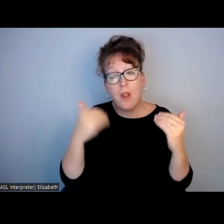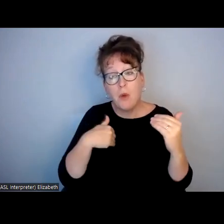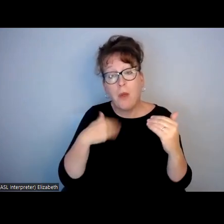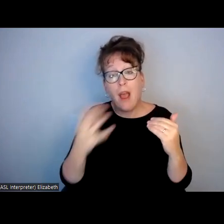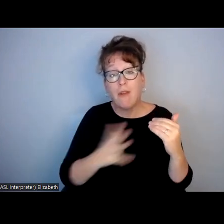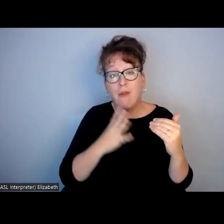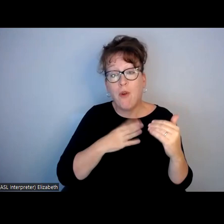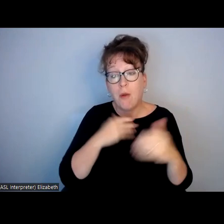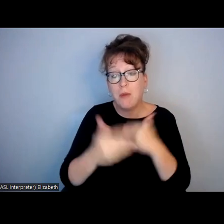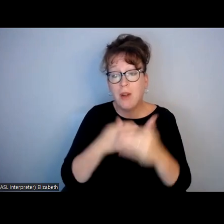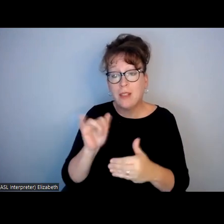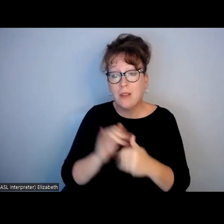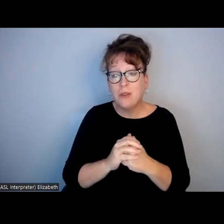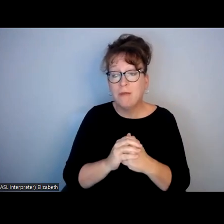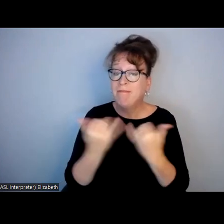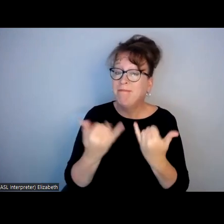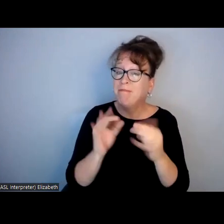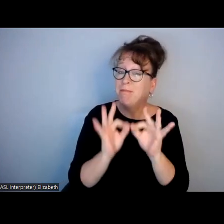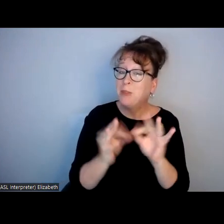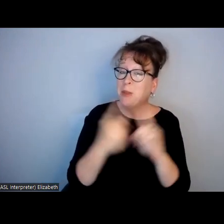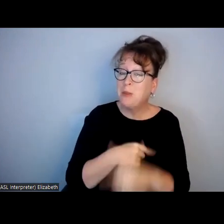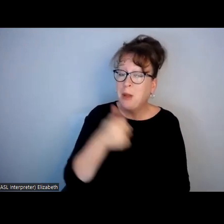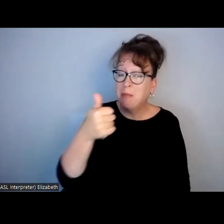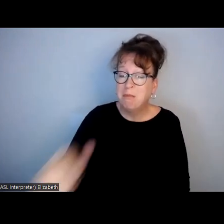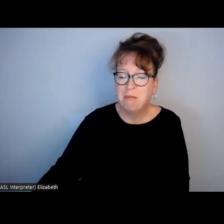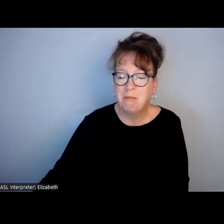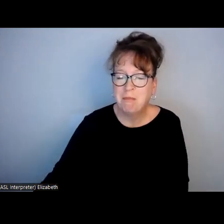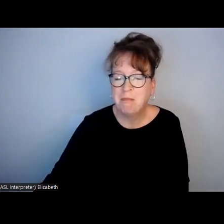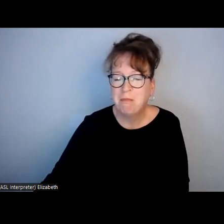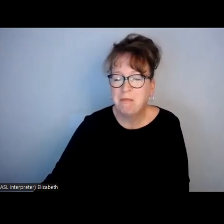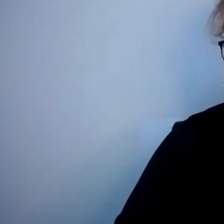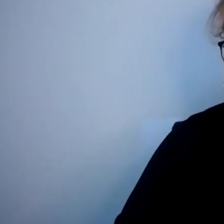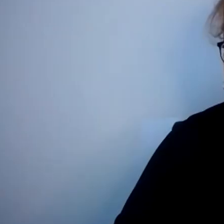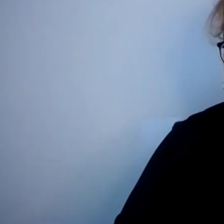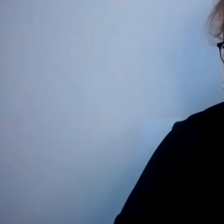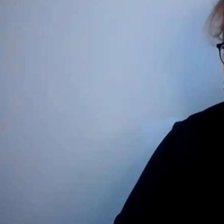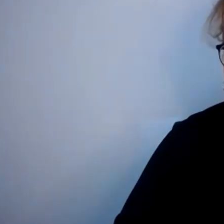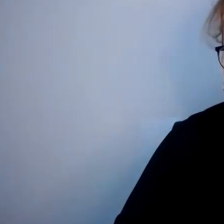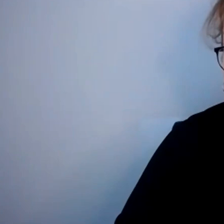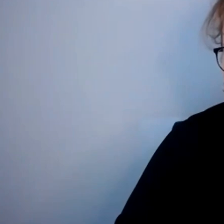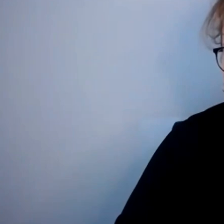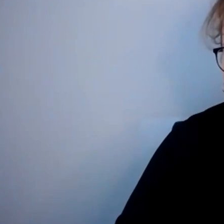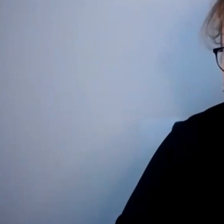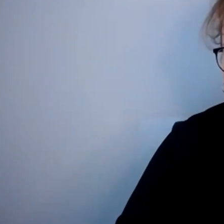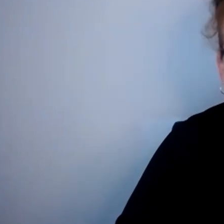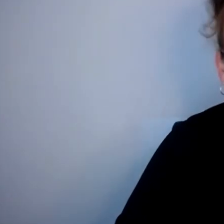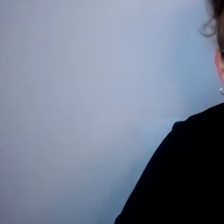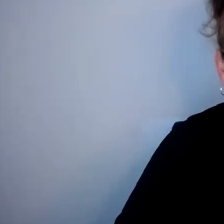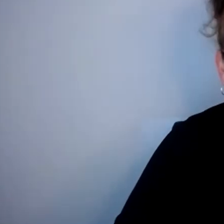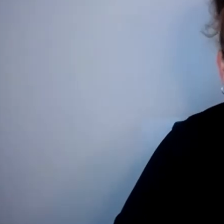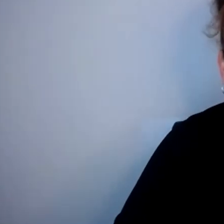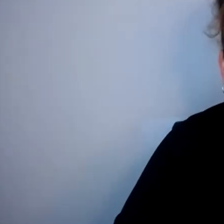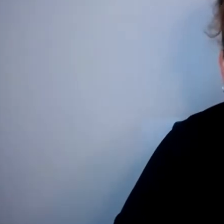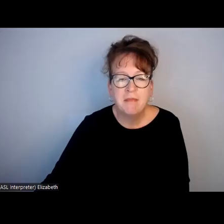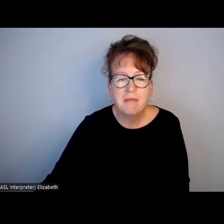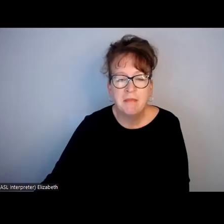eh de participar y dar su opinión interactuar con nosotros antes que se formalice